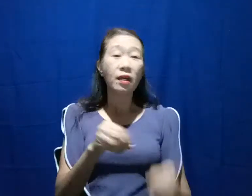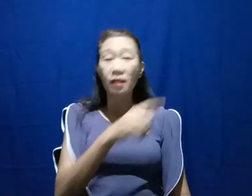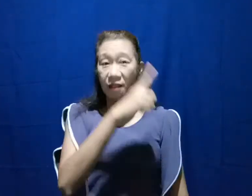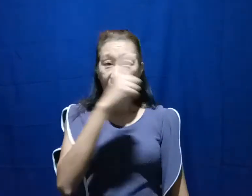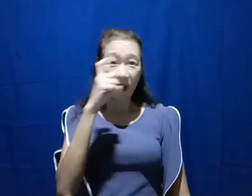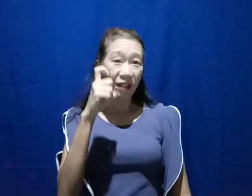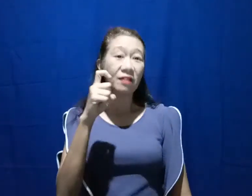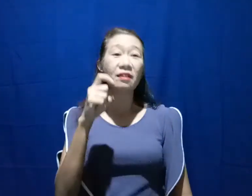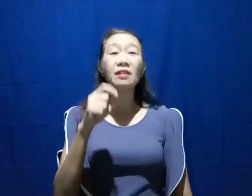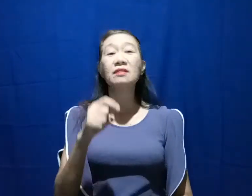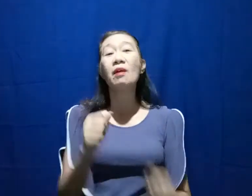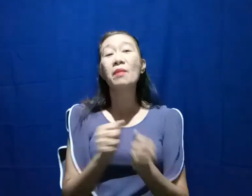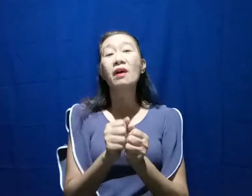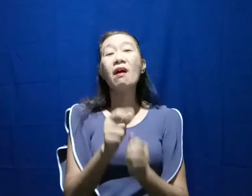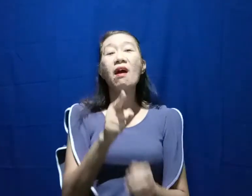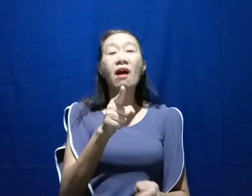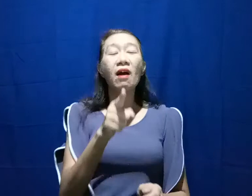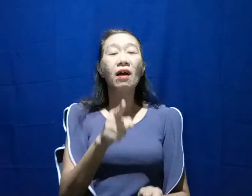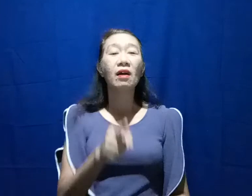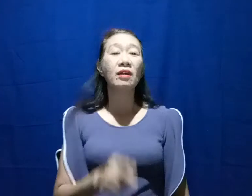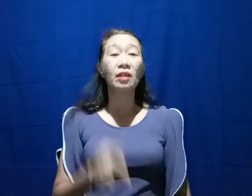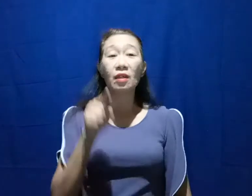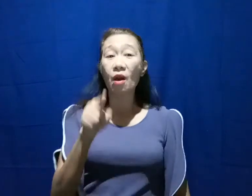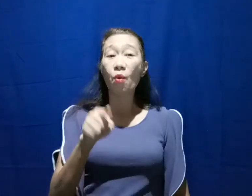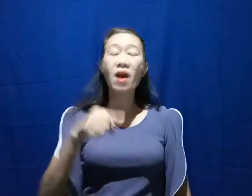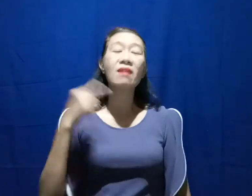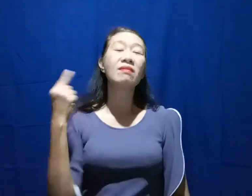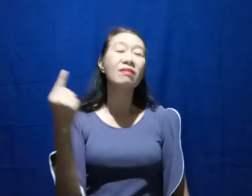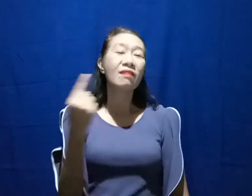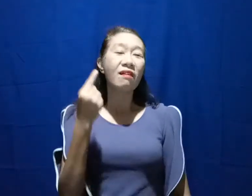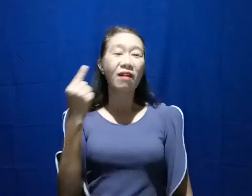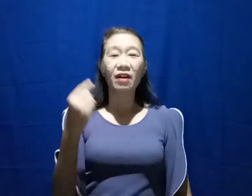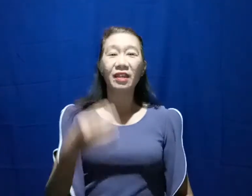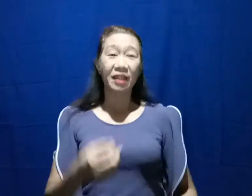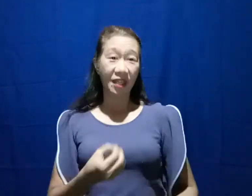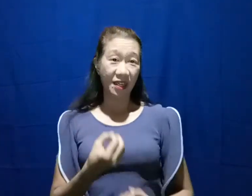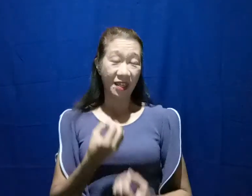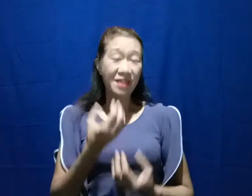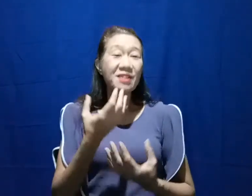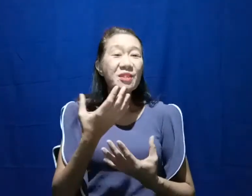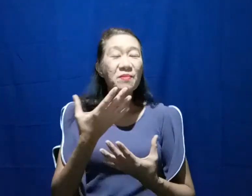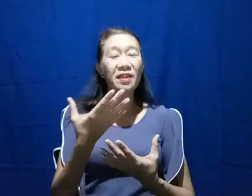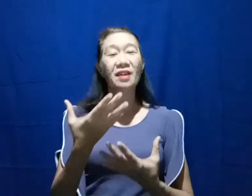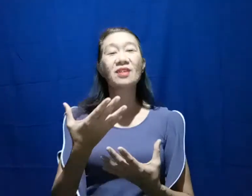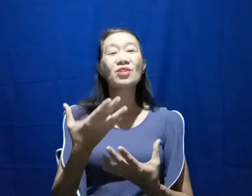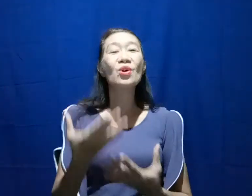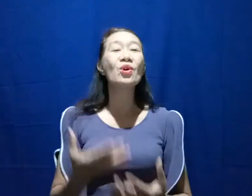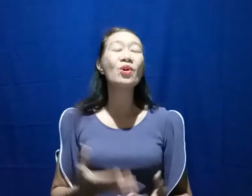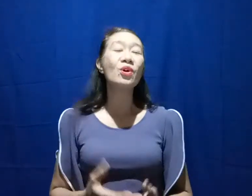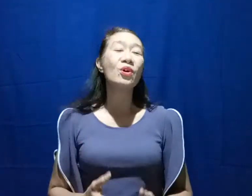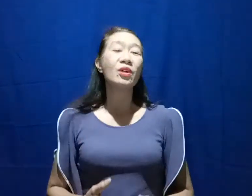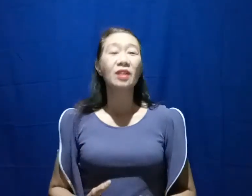Dahil kasama ka, ikaw ang taging inspirasyon At